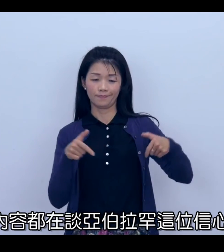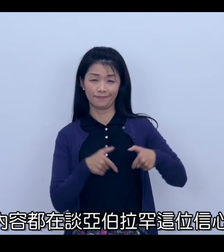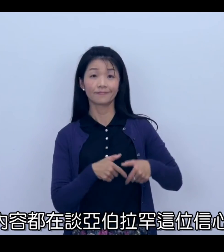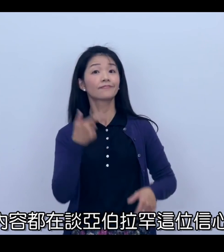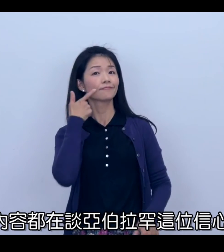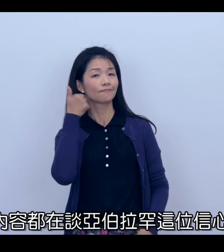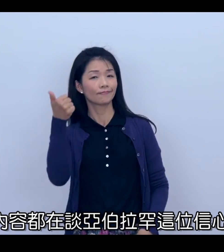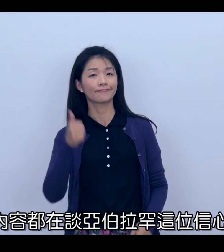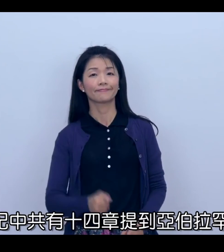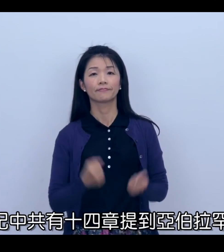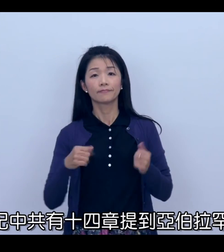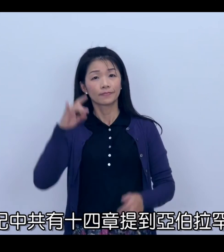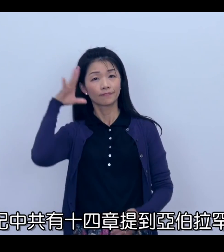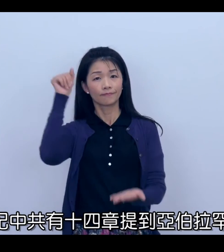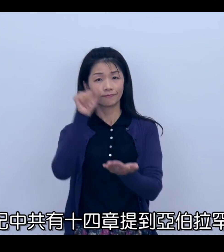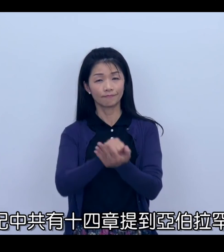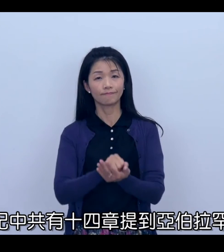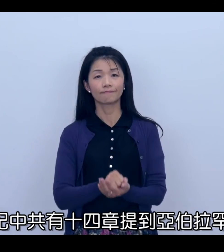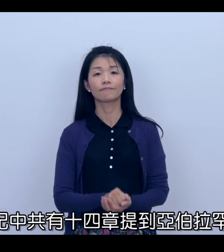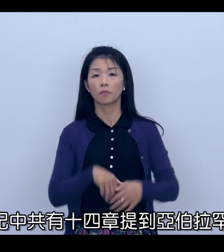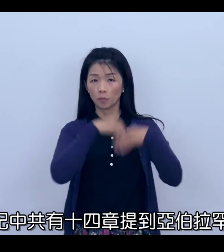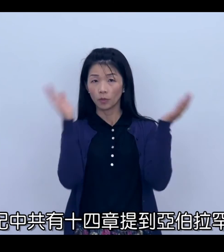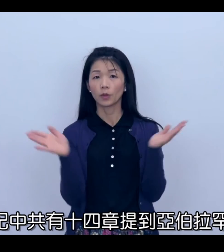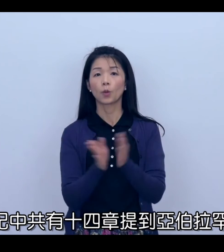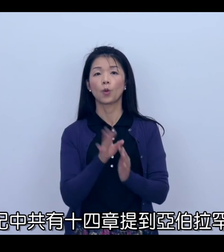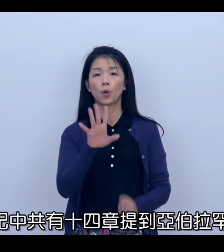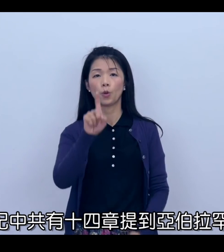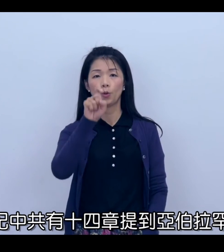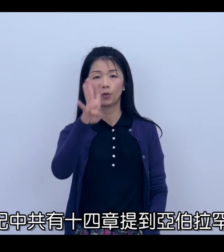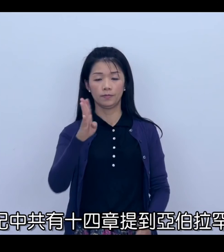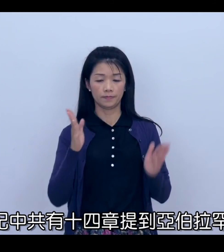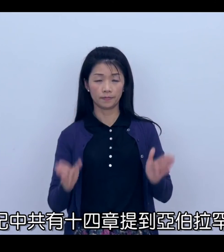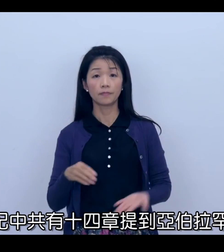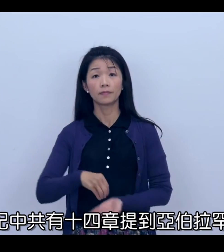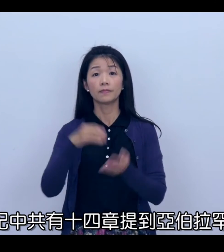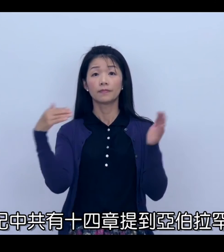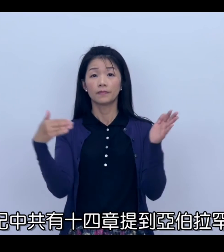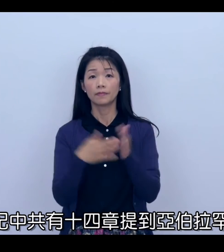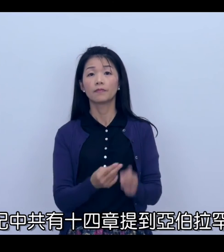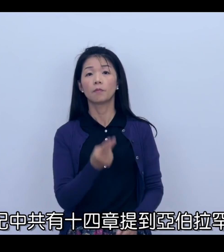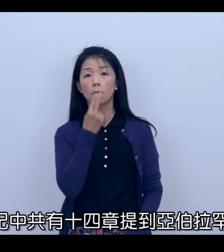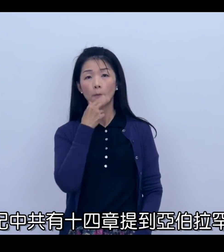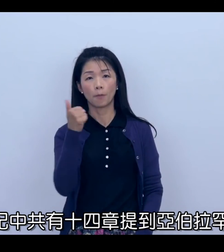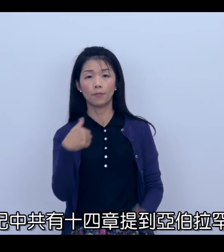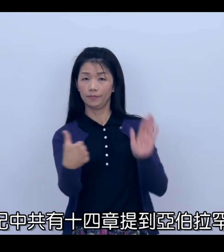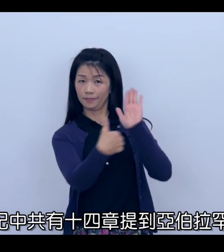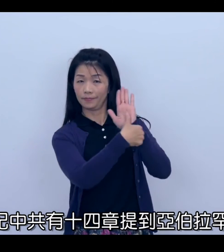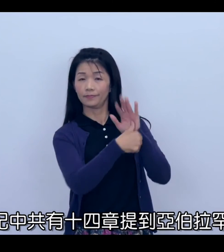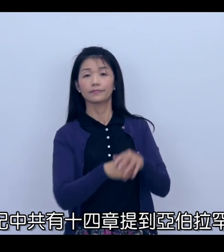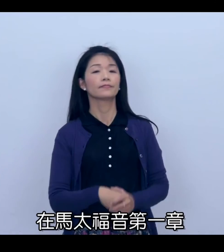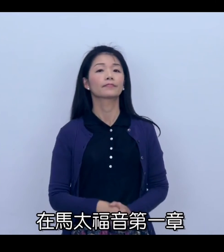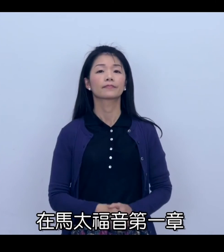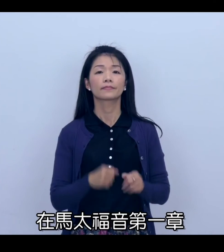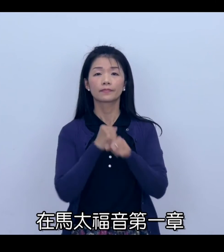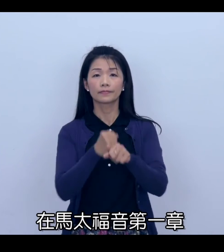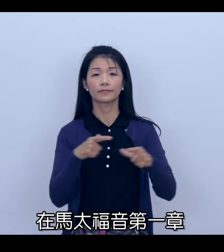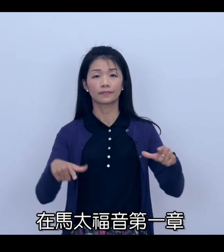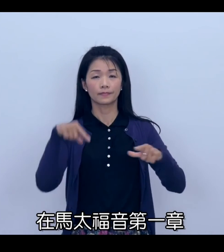父。在创世纪中共有14章提到亚伯拉罕的名字，在马太福音第